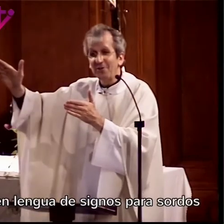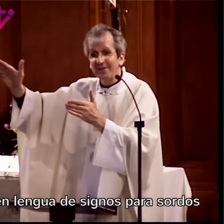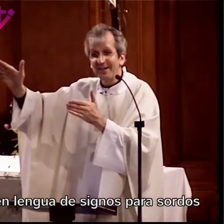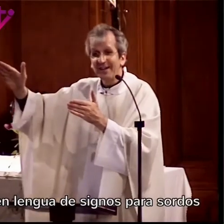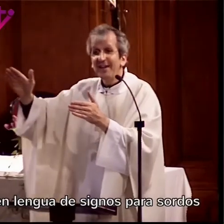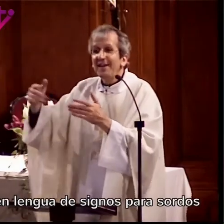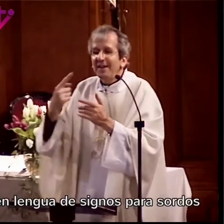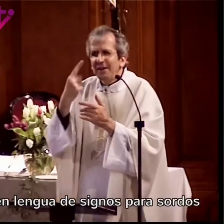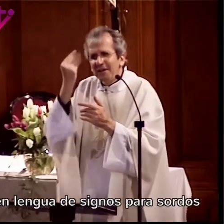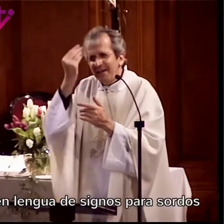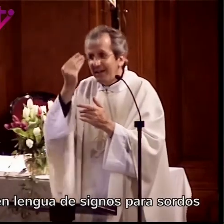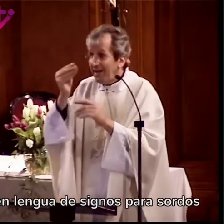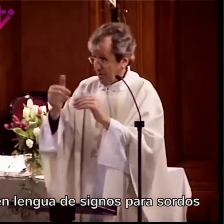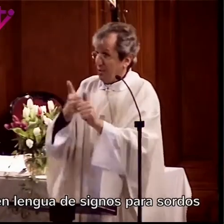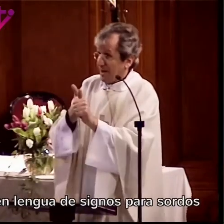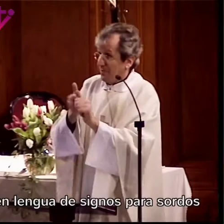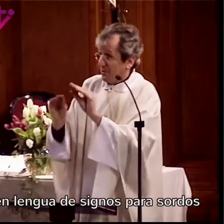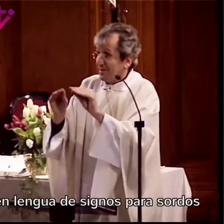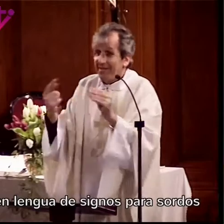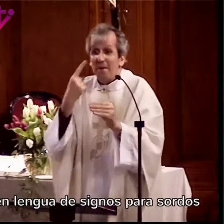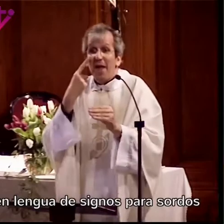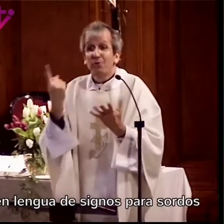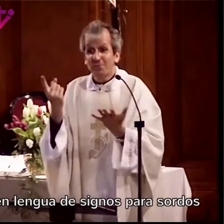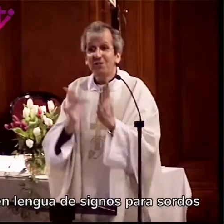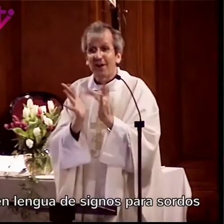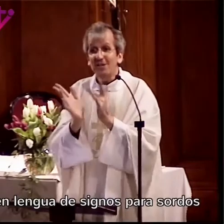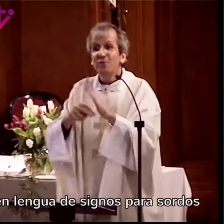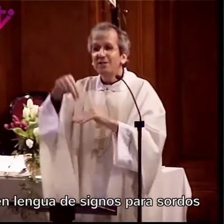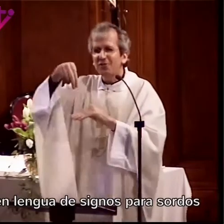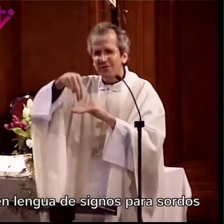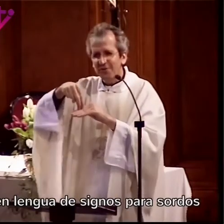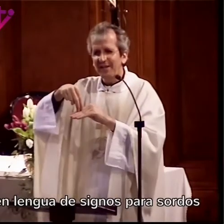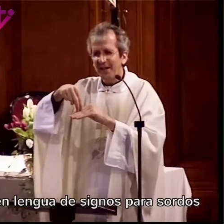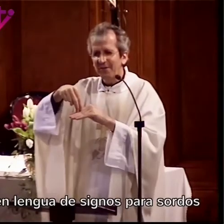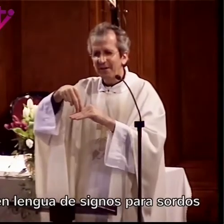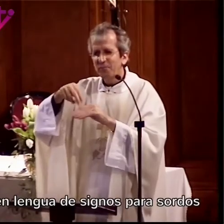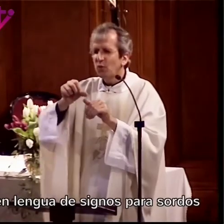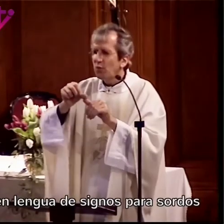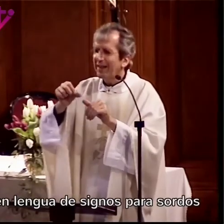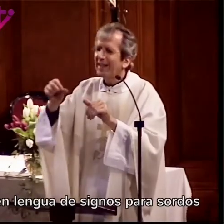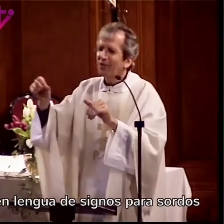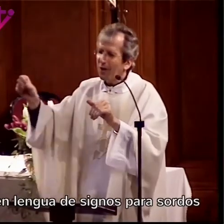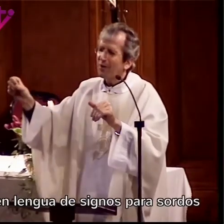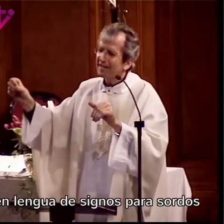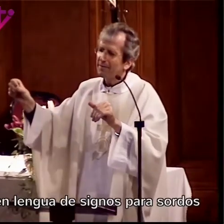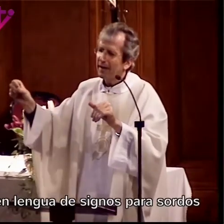y los apóstoles le dicen hemos visto a Jesucristo resucitado durante toda una semana